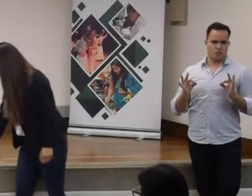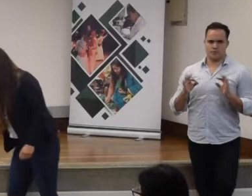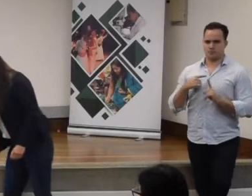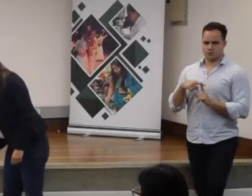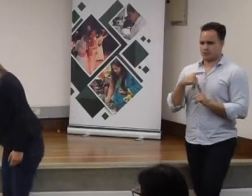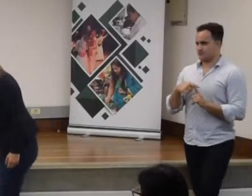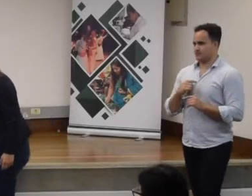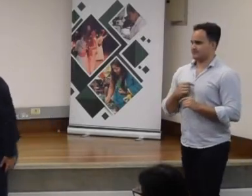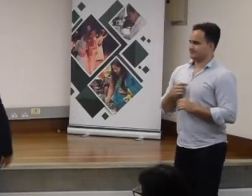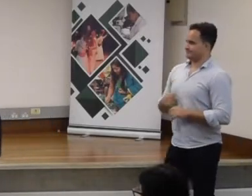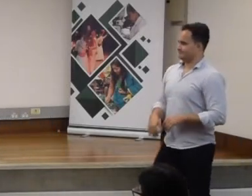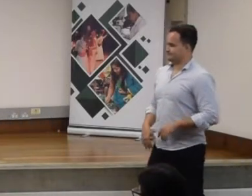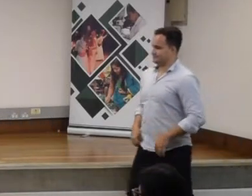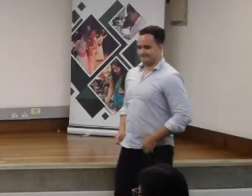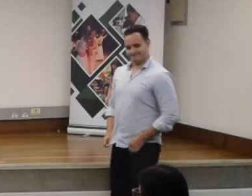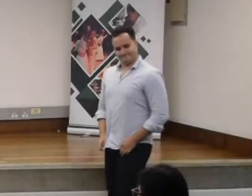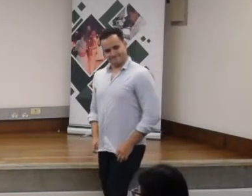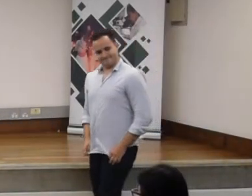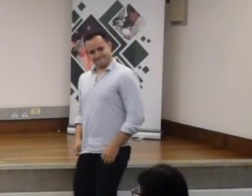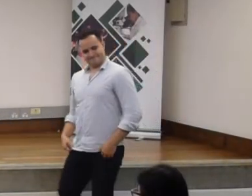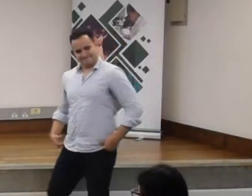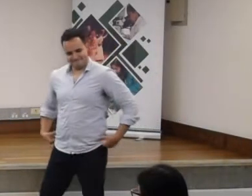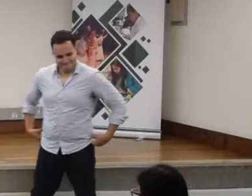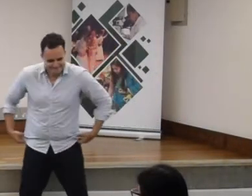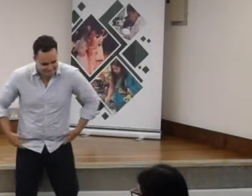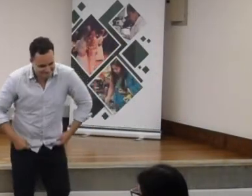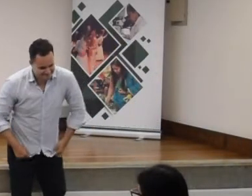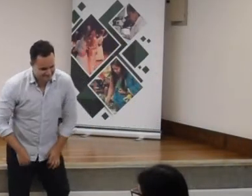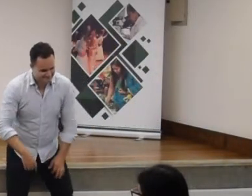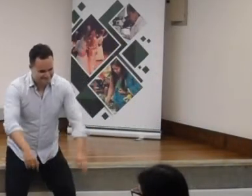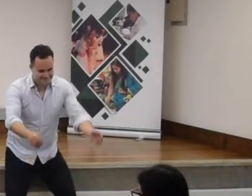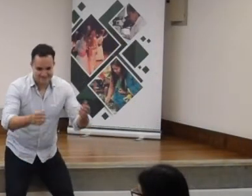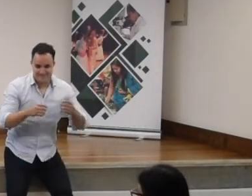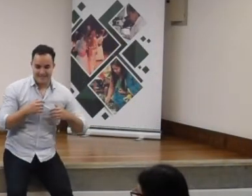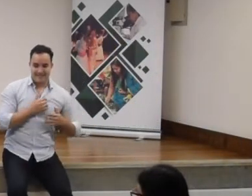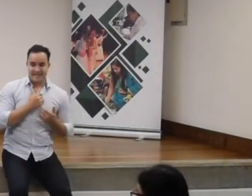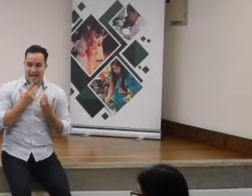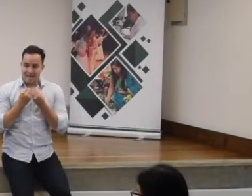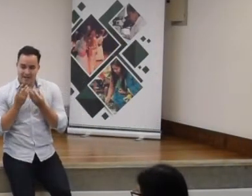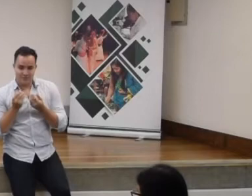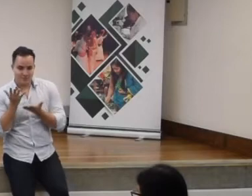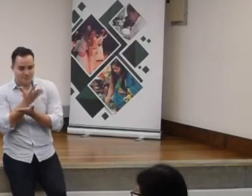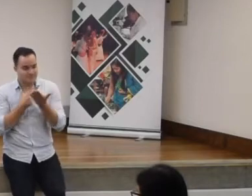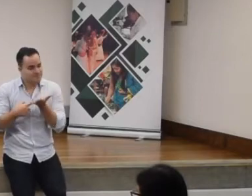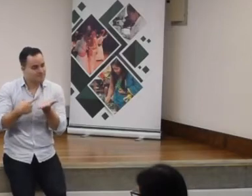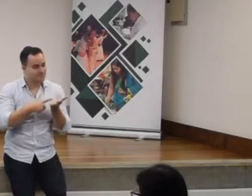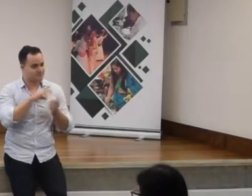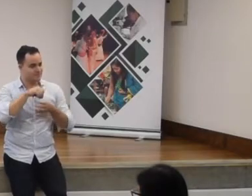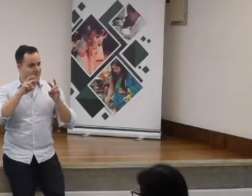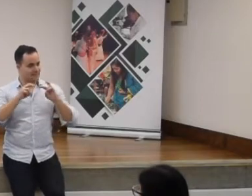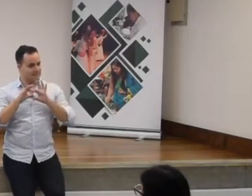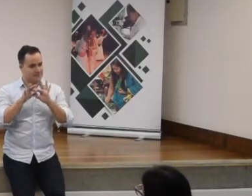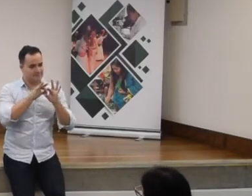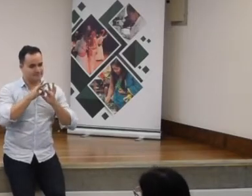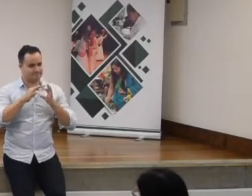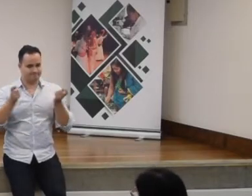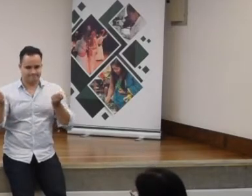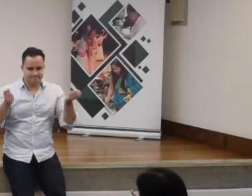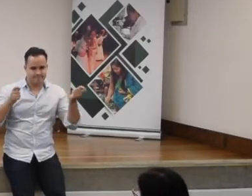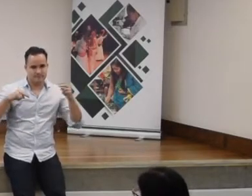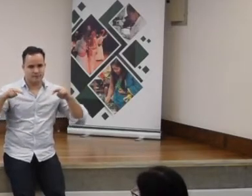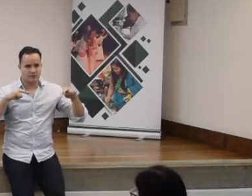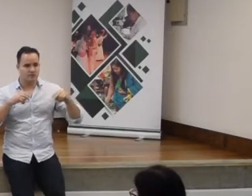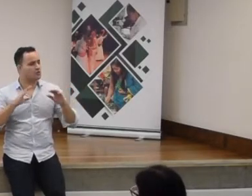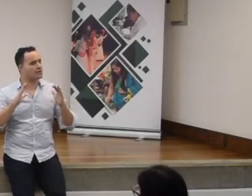importante, aquí le estoy hablando al equipo de comunicaciones y coordinación, que se pueda mandar la agenda y los temas